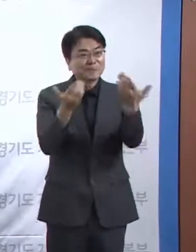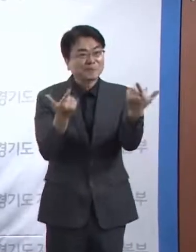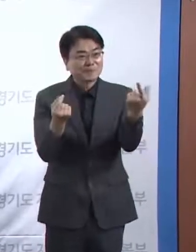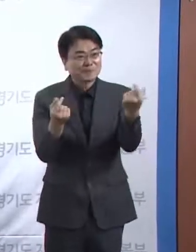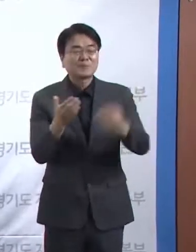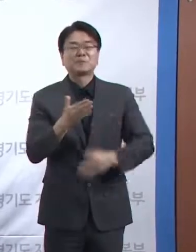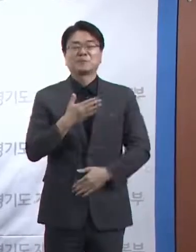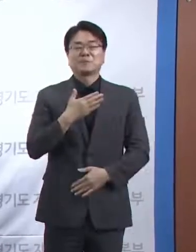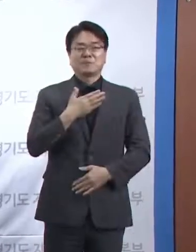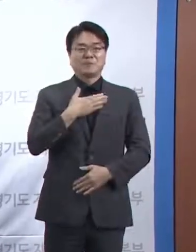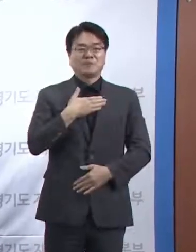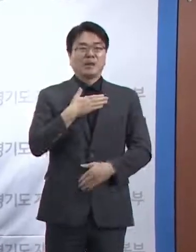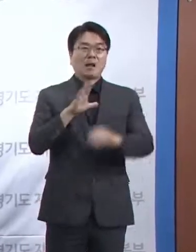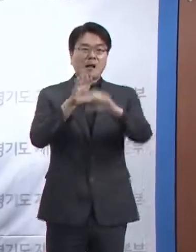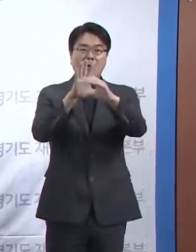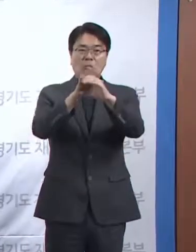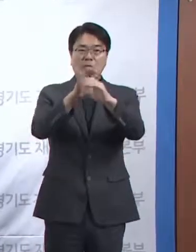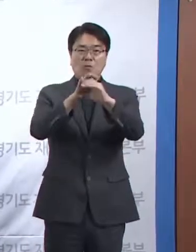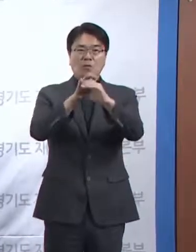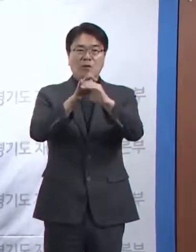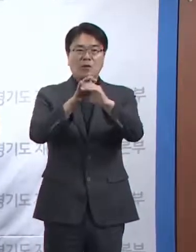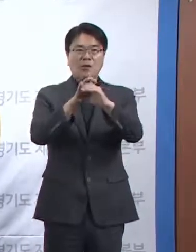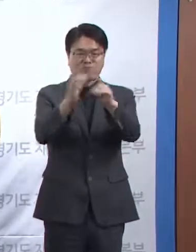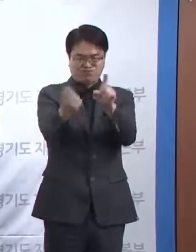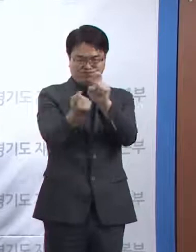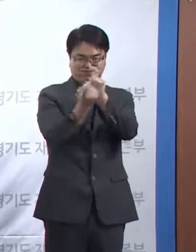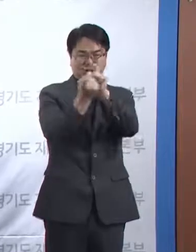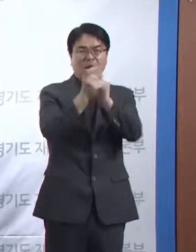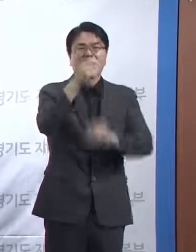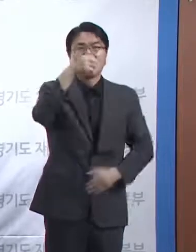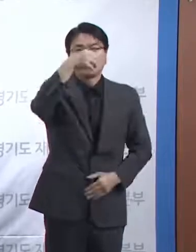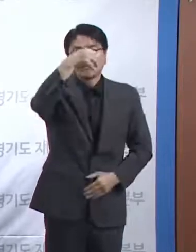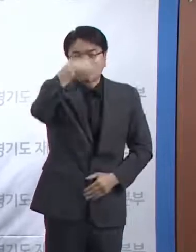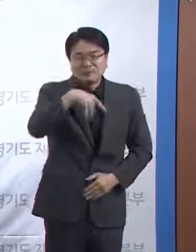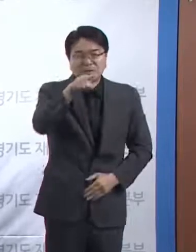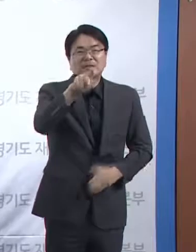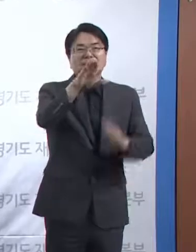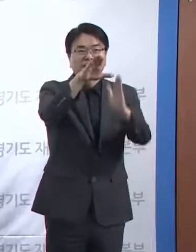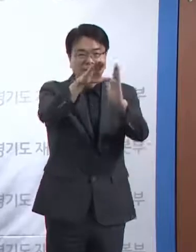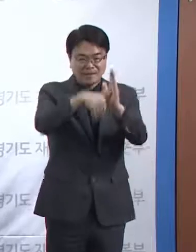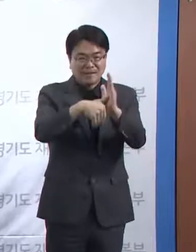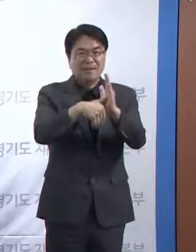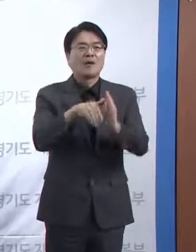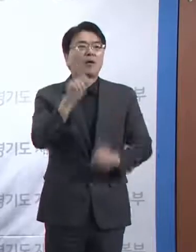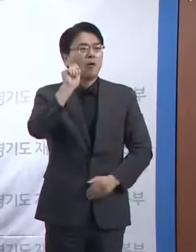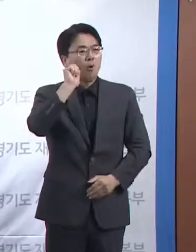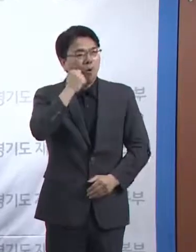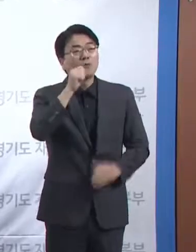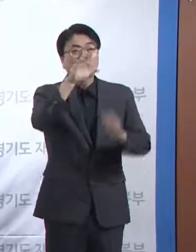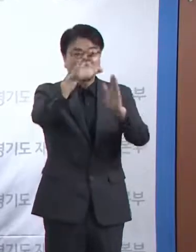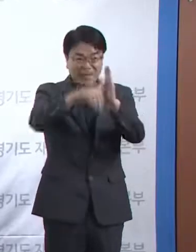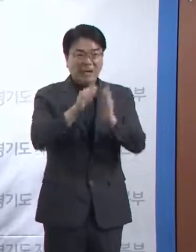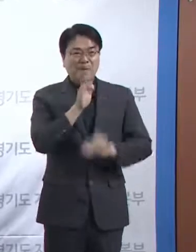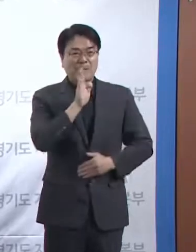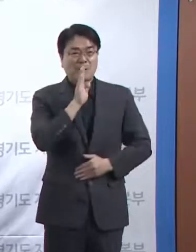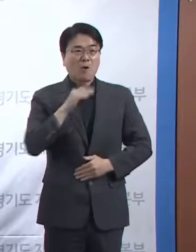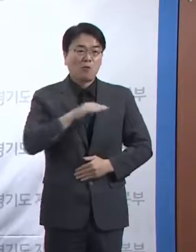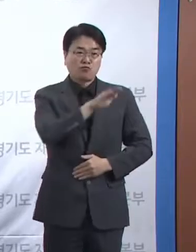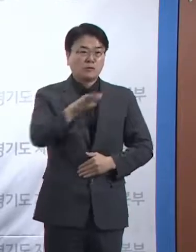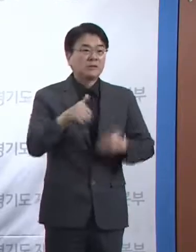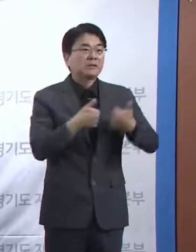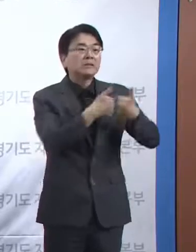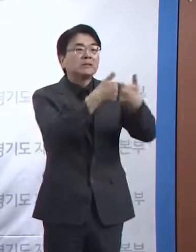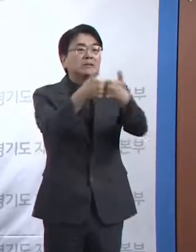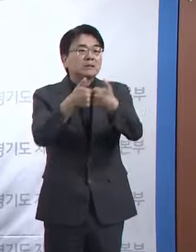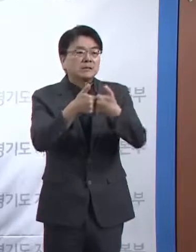제가 코로나19로 힘든 이 극복한 시기에 또 어려운 시기에 또 의회에서